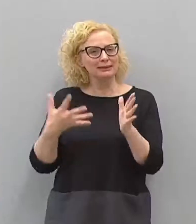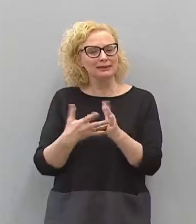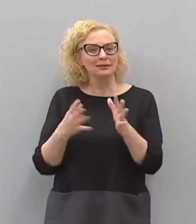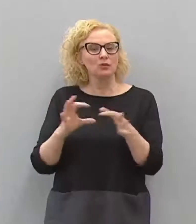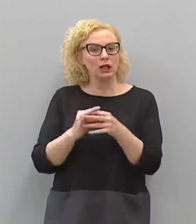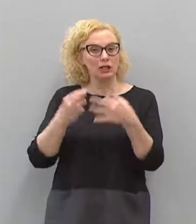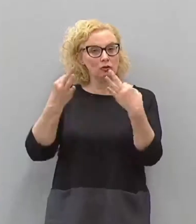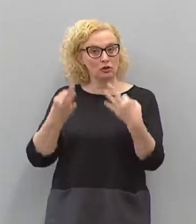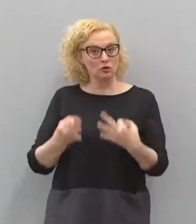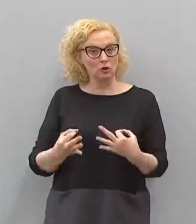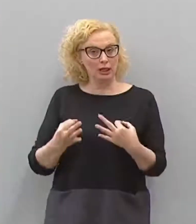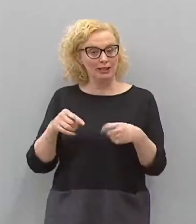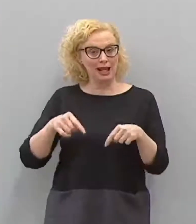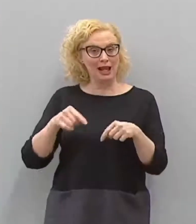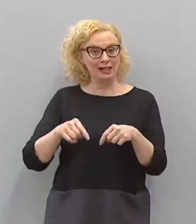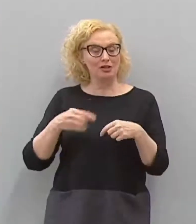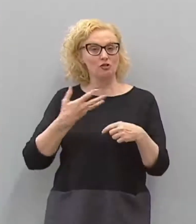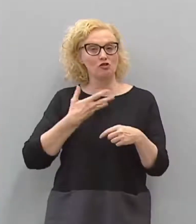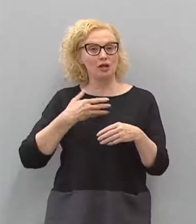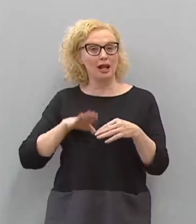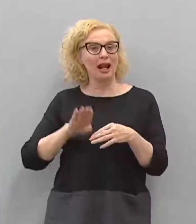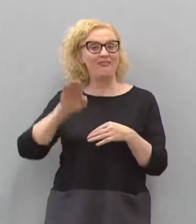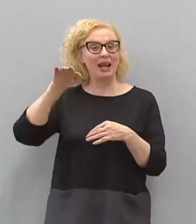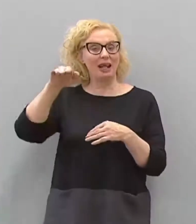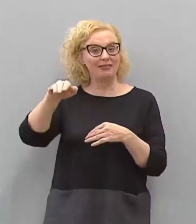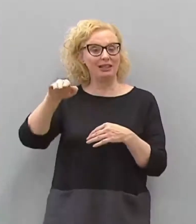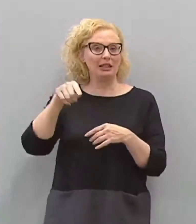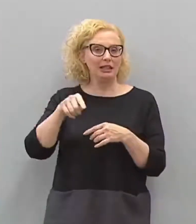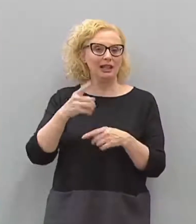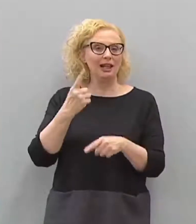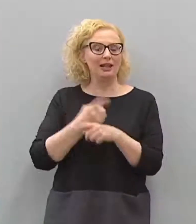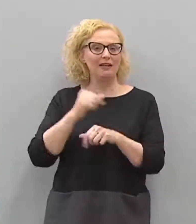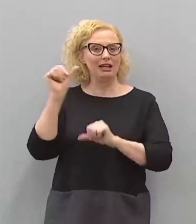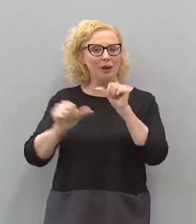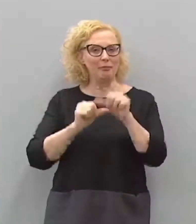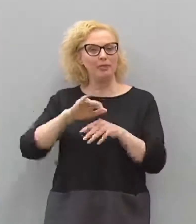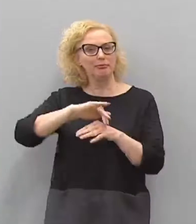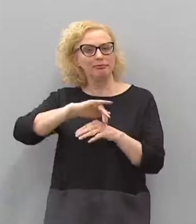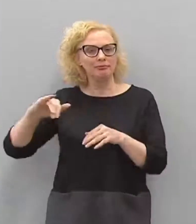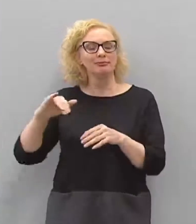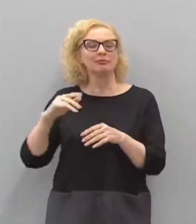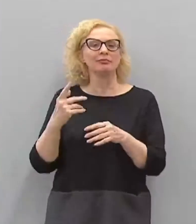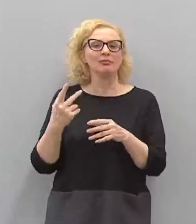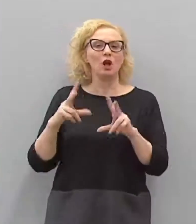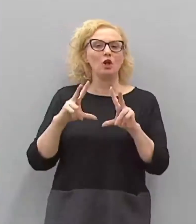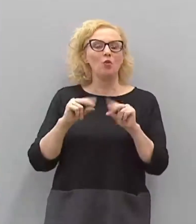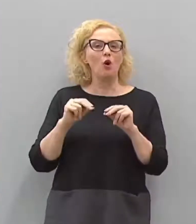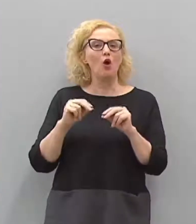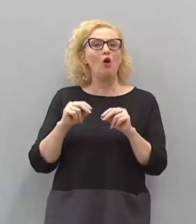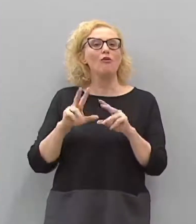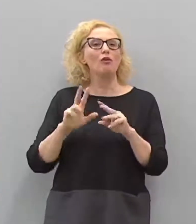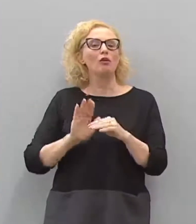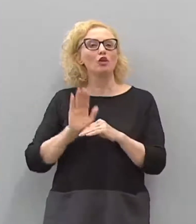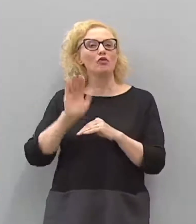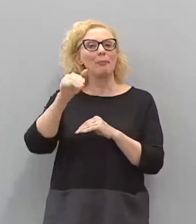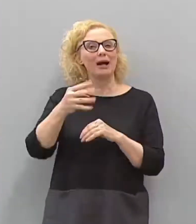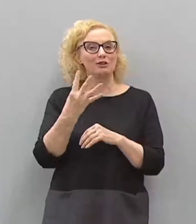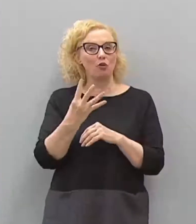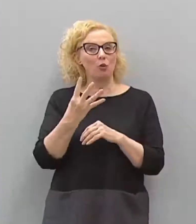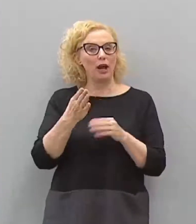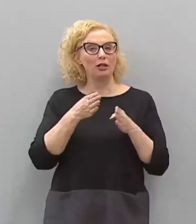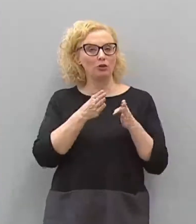dell'attuale cavalcavia che sarà sostituito con un nuovo sovrappasso a quattro corsie